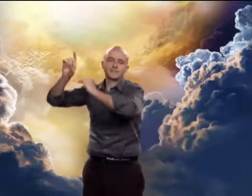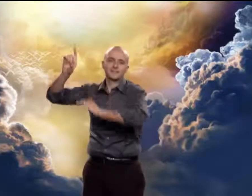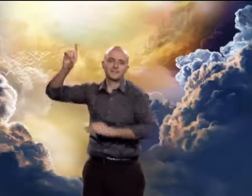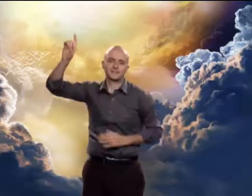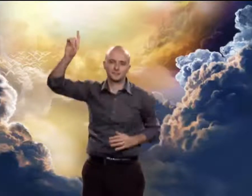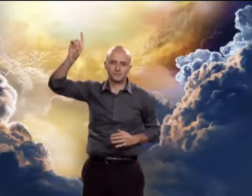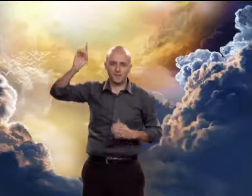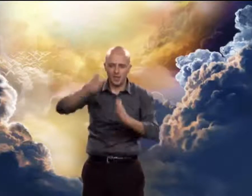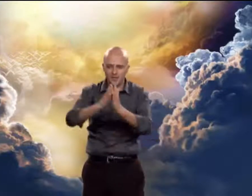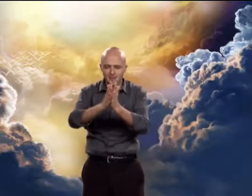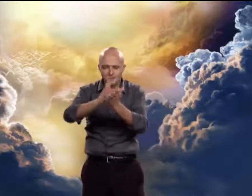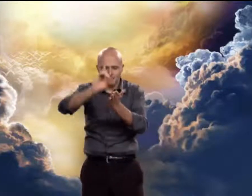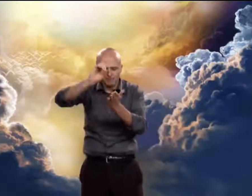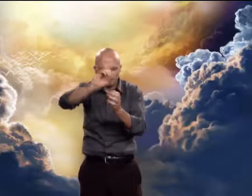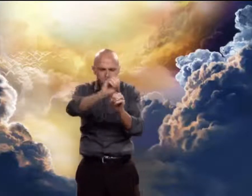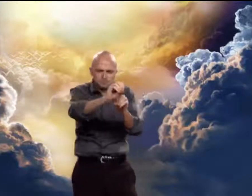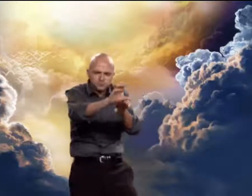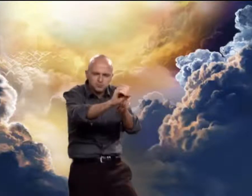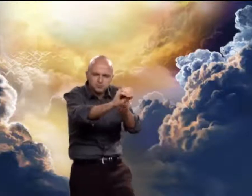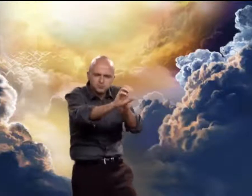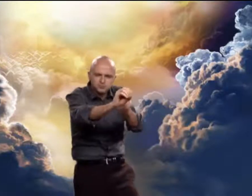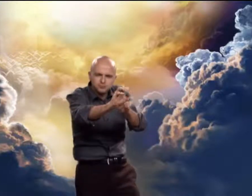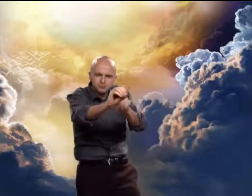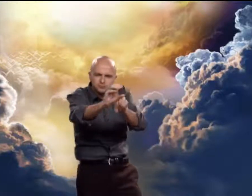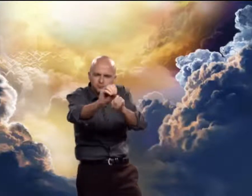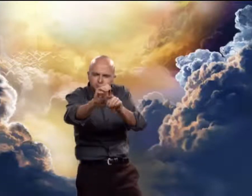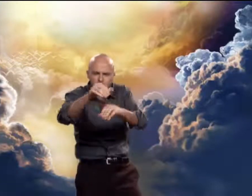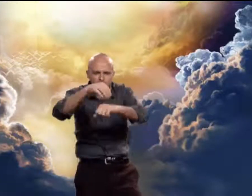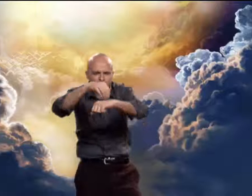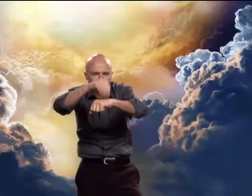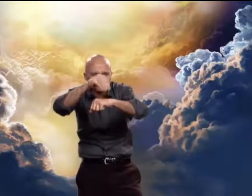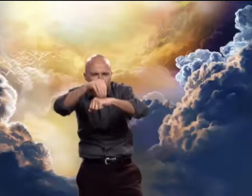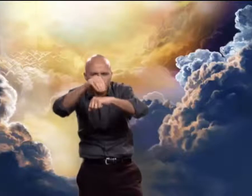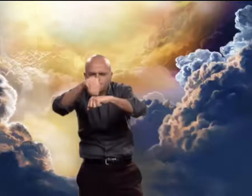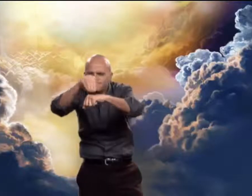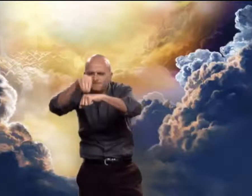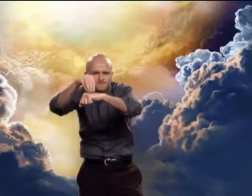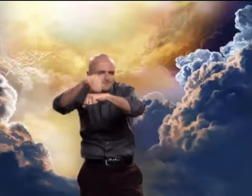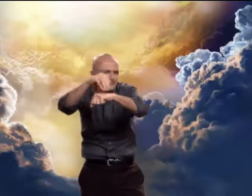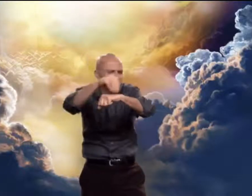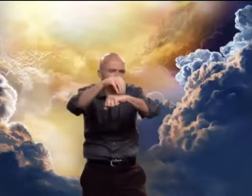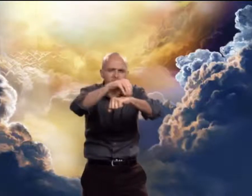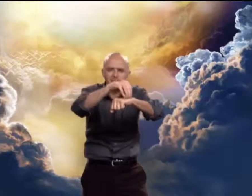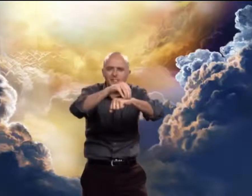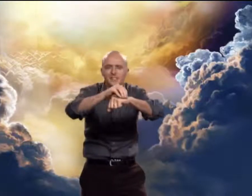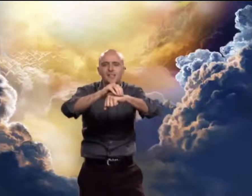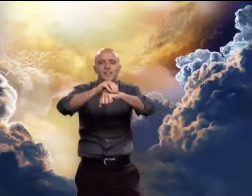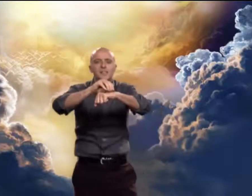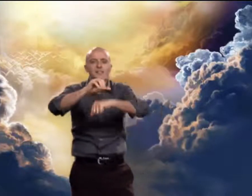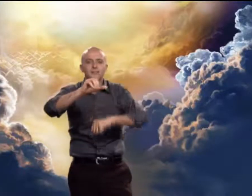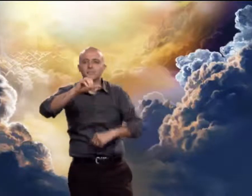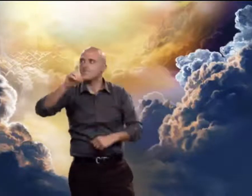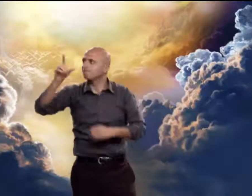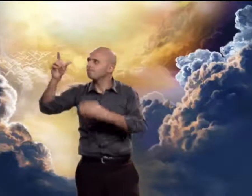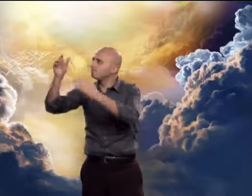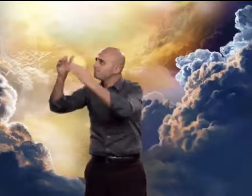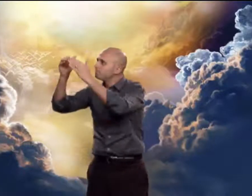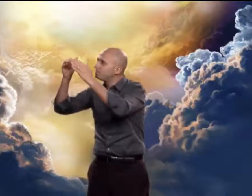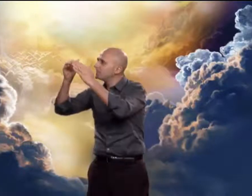lugar como abrigo para a noite. Nenhuma porta estava aberta para recebê-los. Em uma simples cabana preparada para